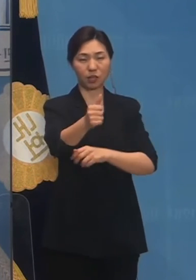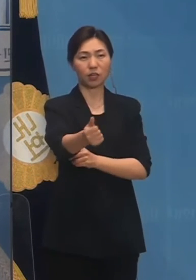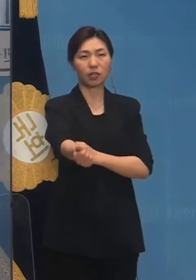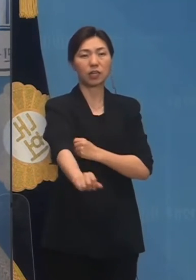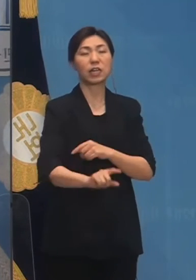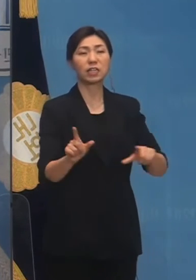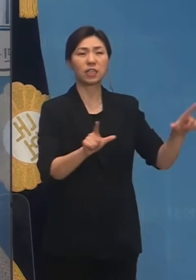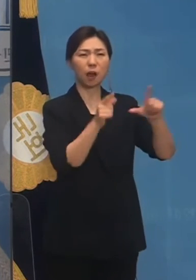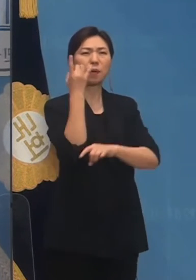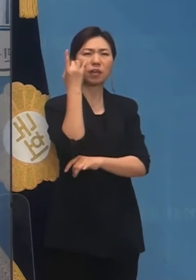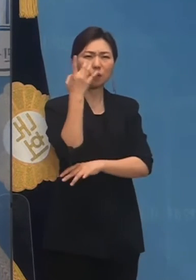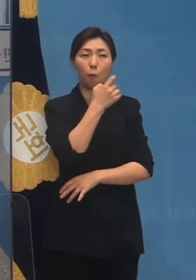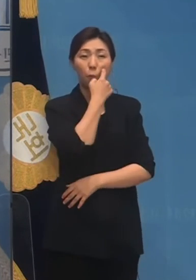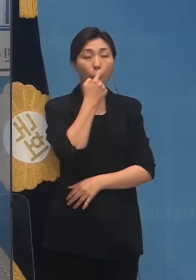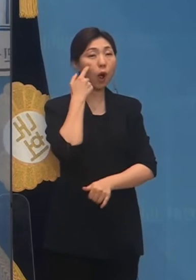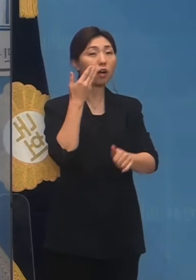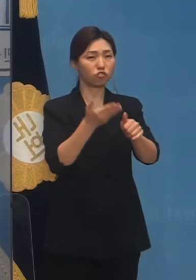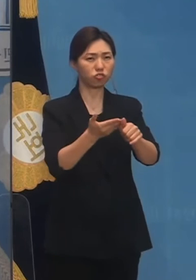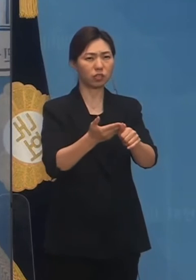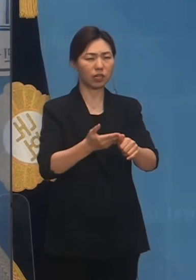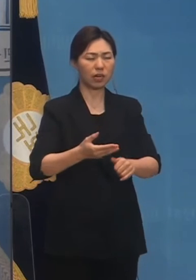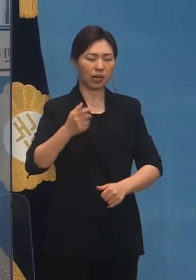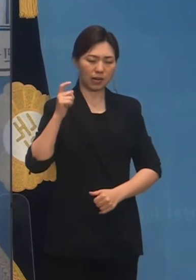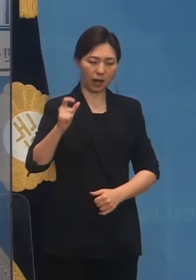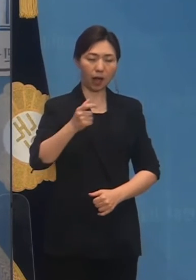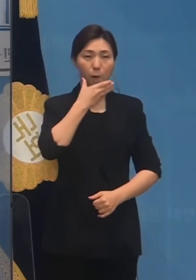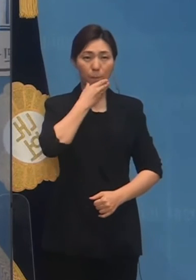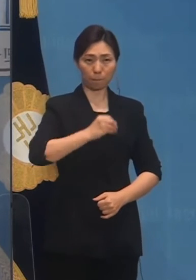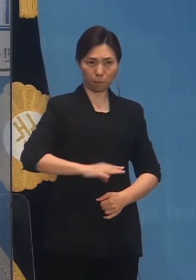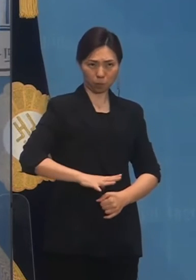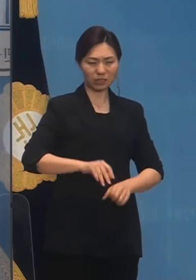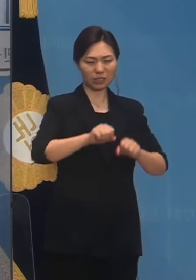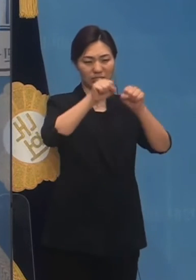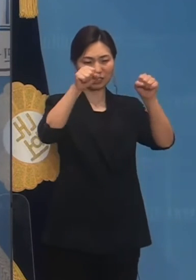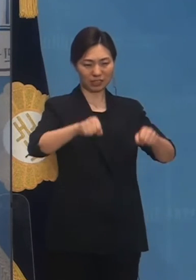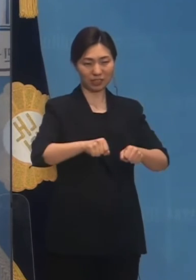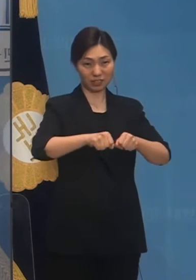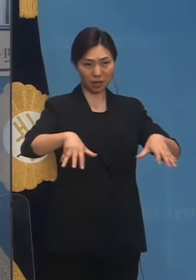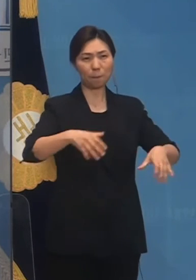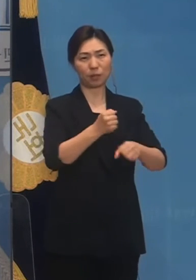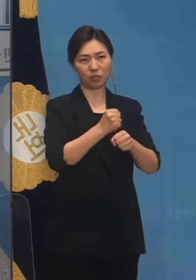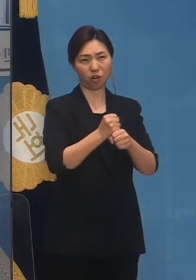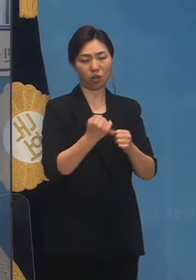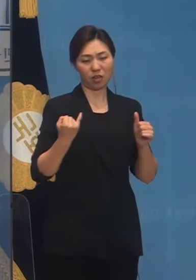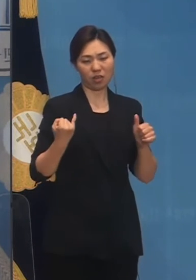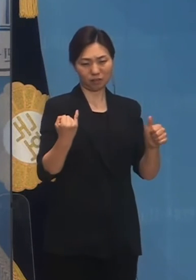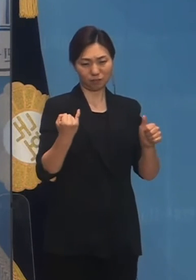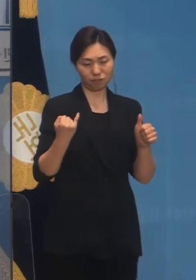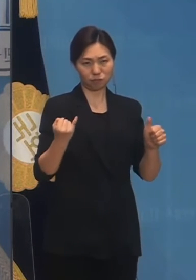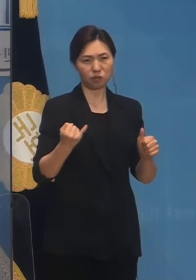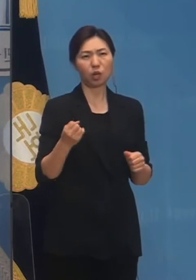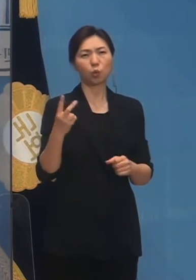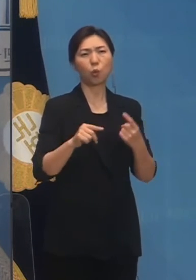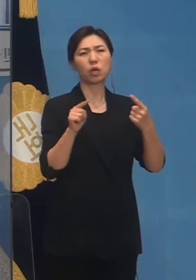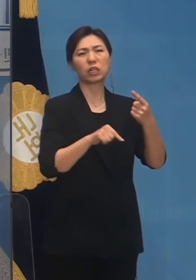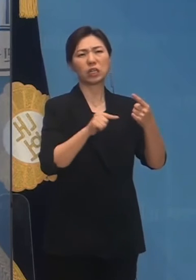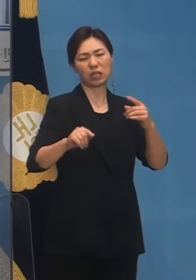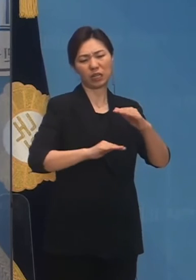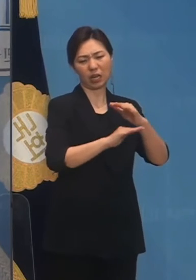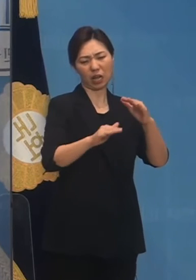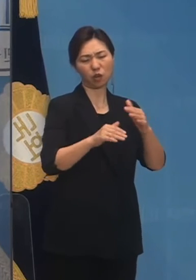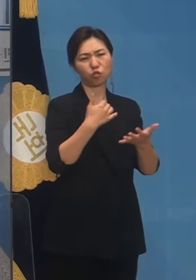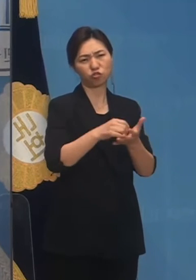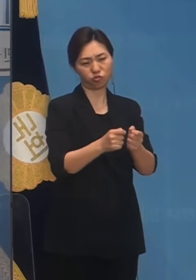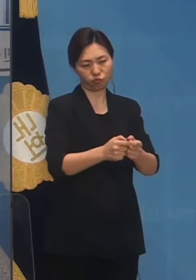삶의 기본을 보장하는 탄탄한 복지체계를 만들겠습니다. 맞벌이 가정 1인 가구가 늘고 있습니다. 생애